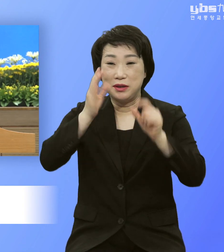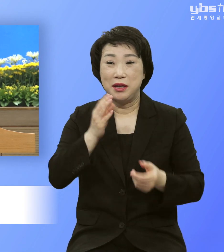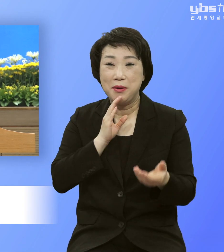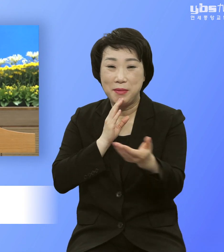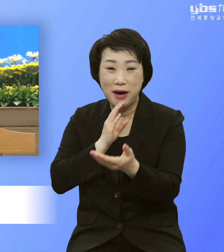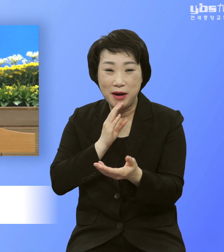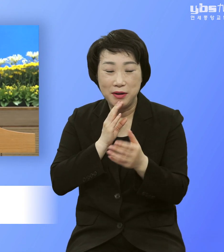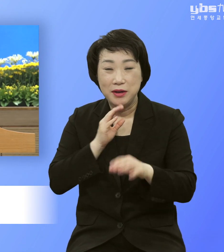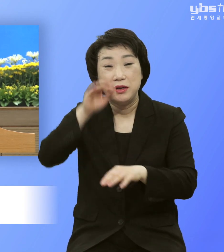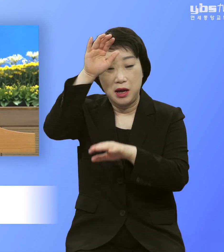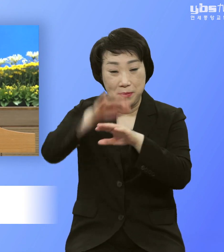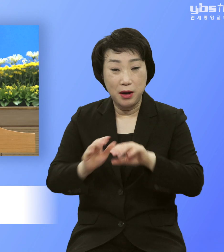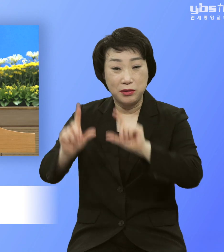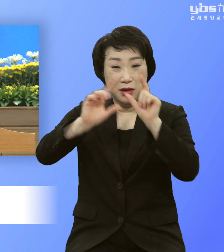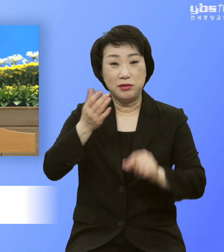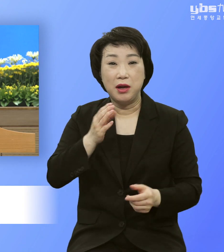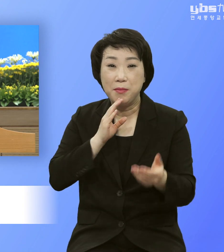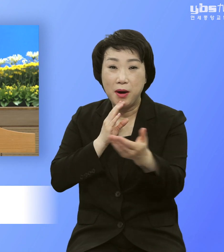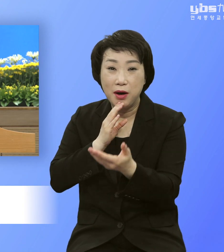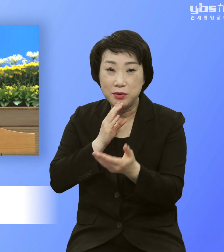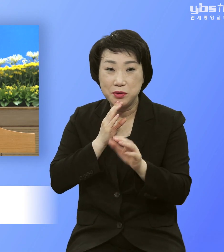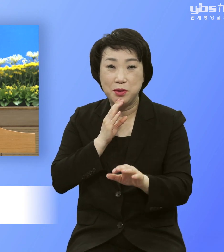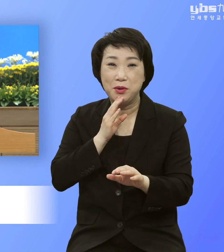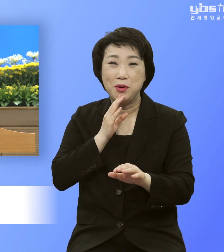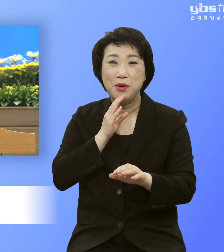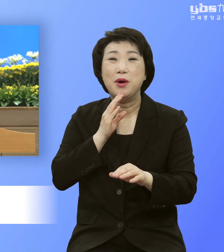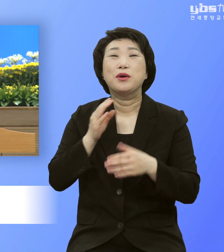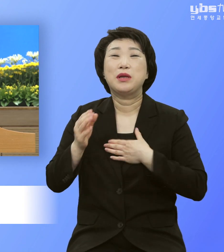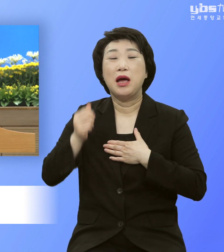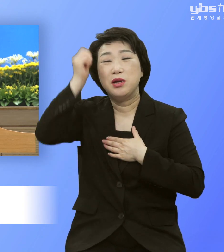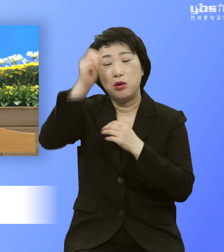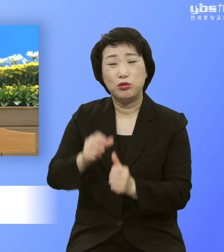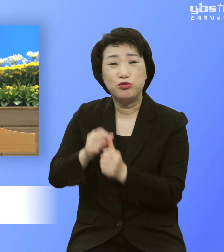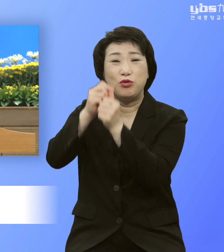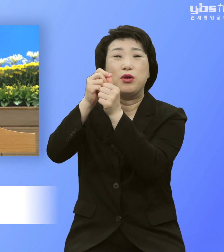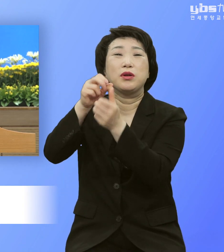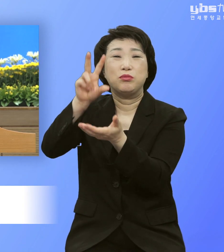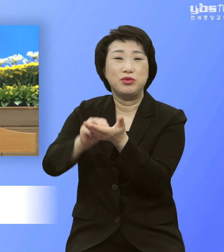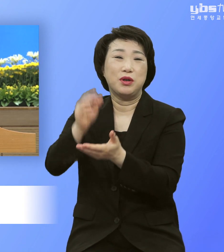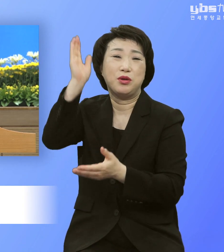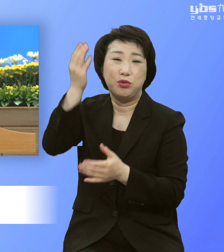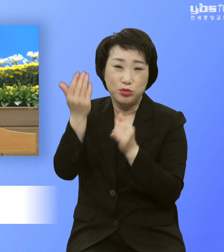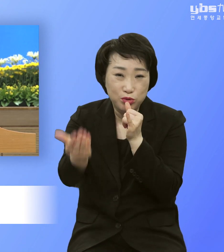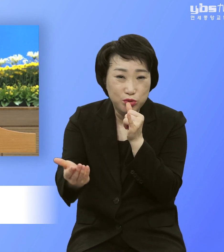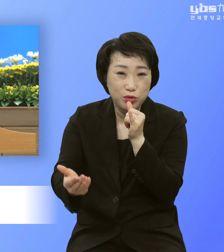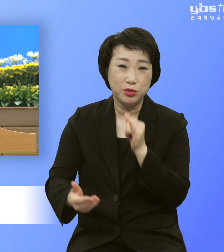살아야 되니까, 예배하고 살아야 되니까 지금 사는 문제를 말하고 있다 이 말이요.